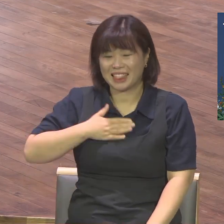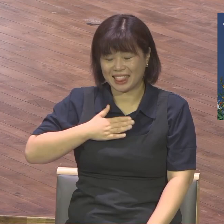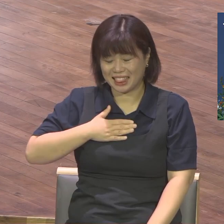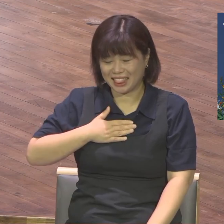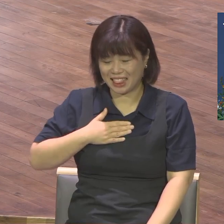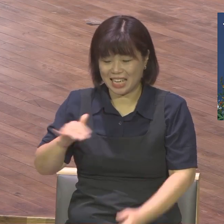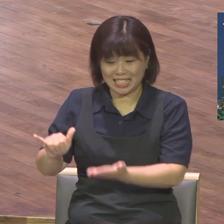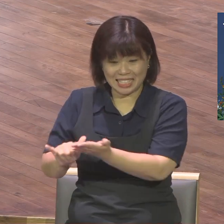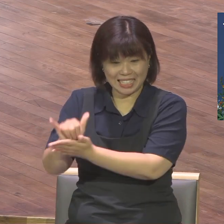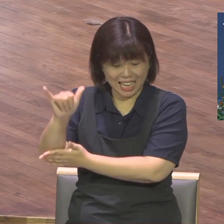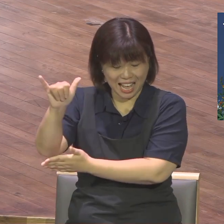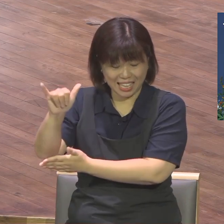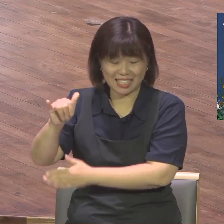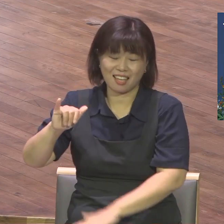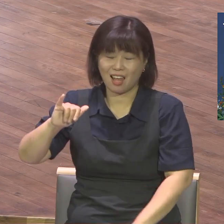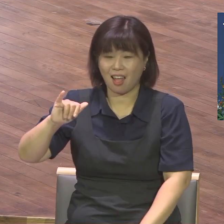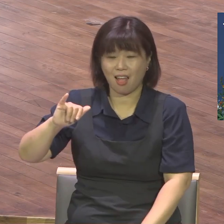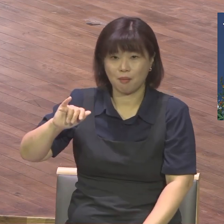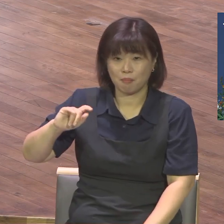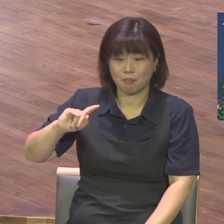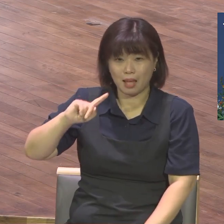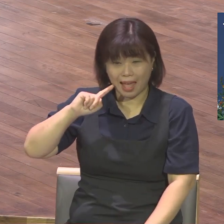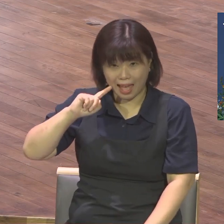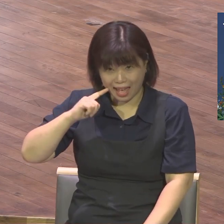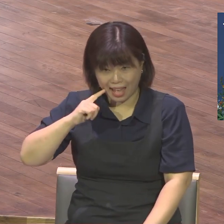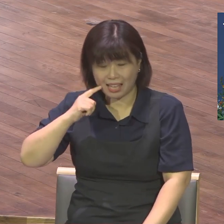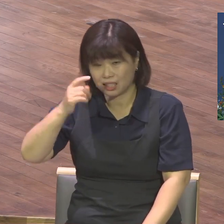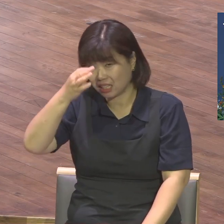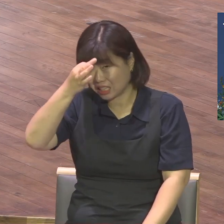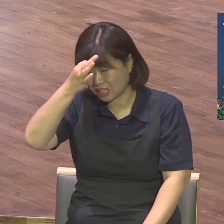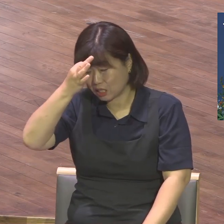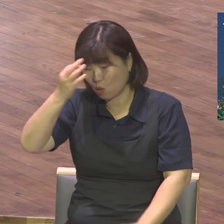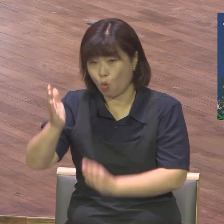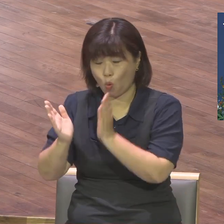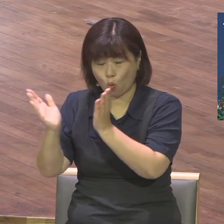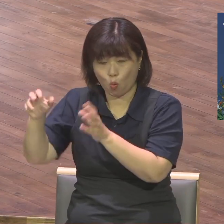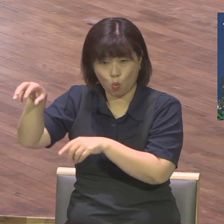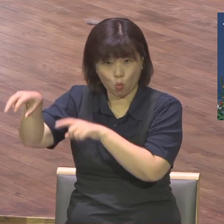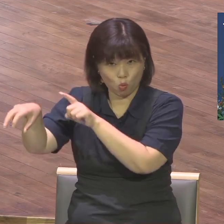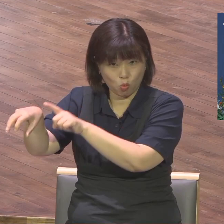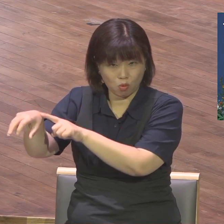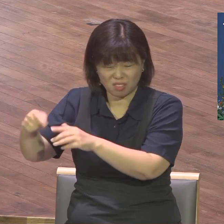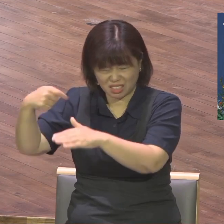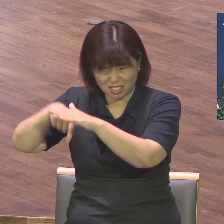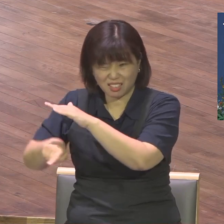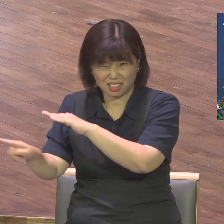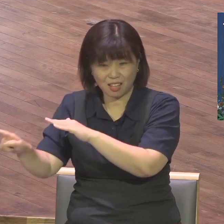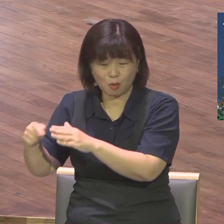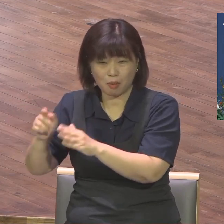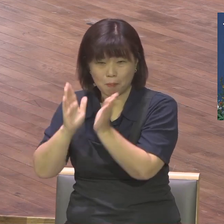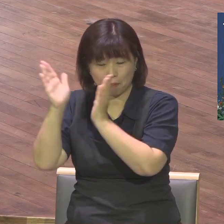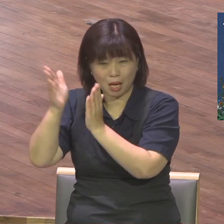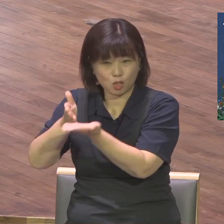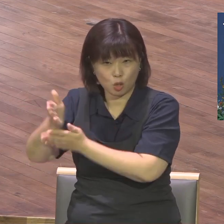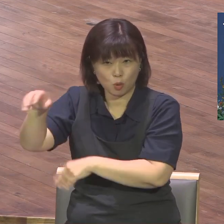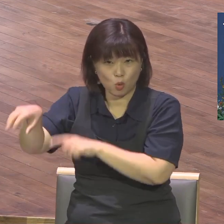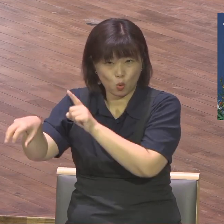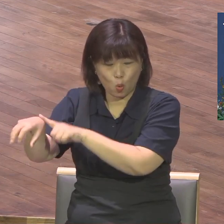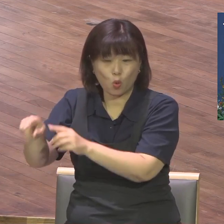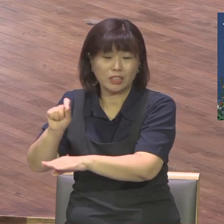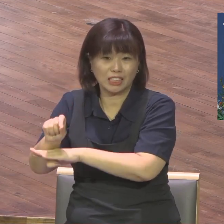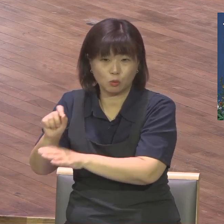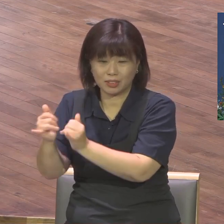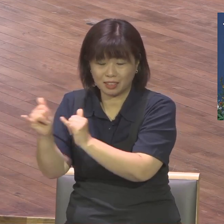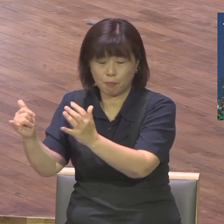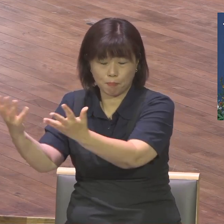그래서 잘 모르지만은 그냥 그렇게 하자 해서 하나 음성을 듣고 했는데 이것이 이렇게 이방인의 뜰이 되고